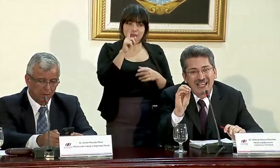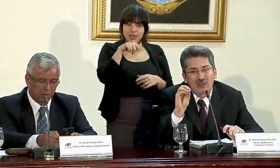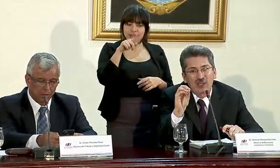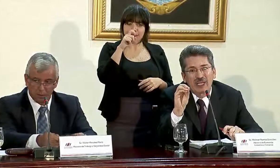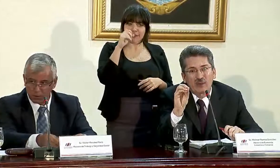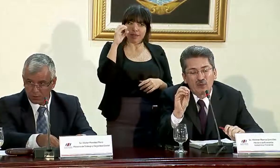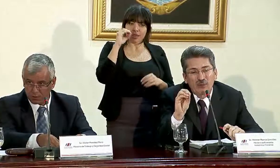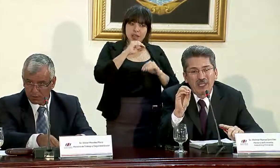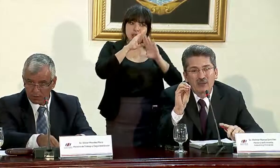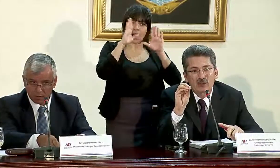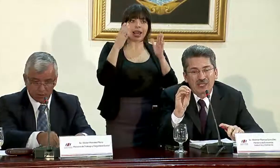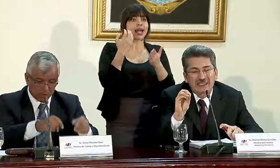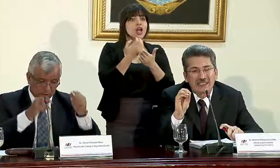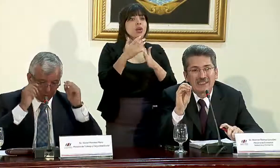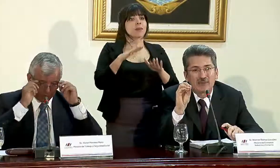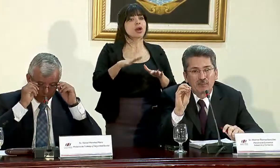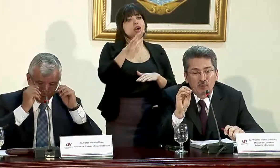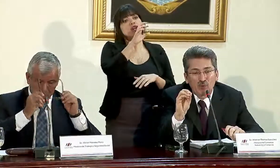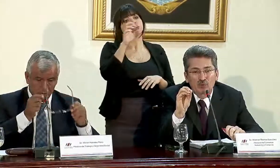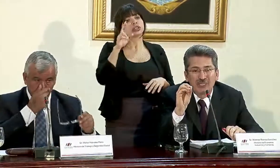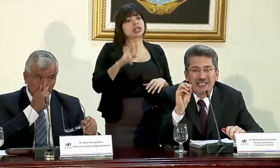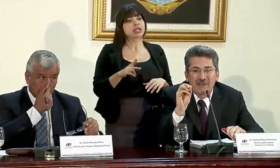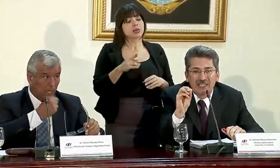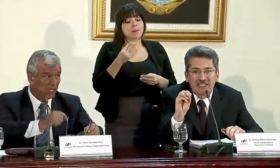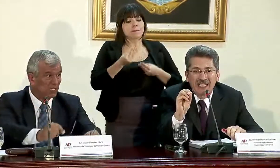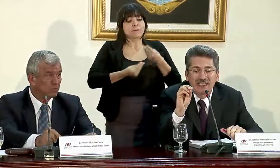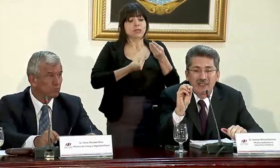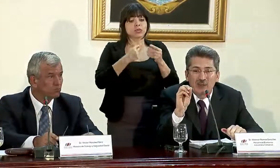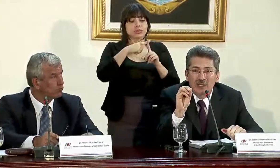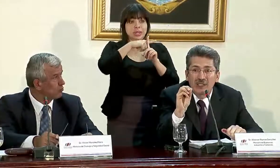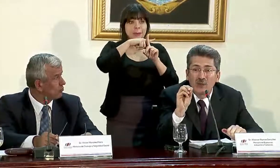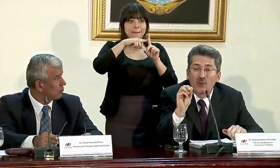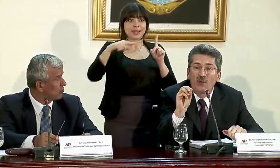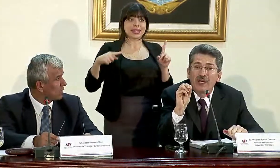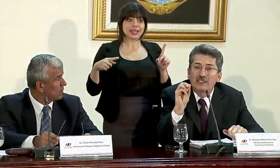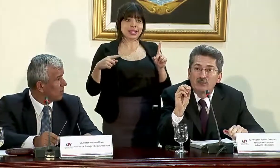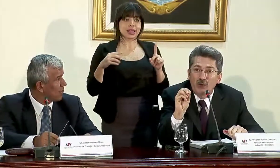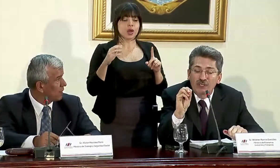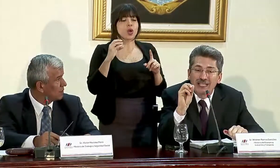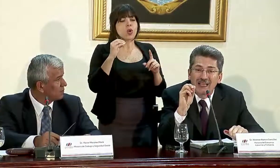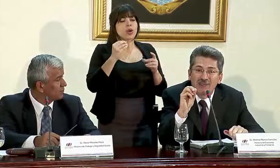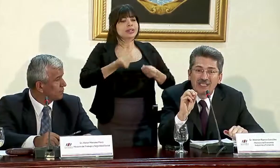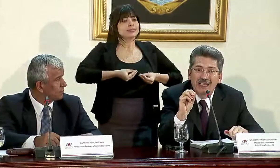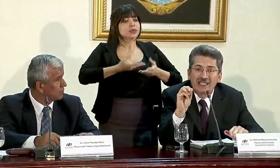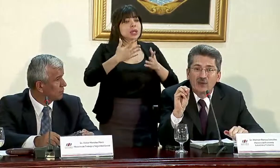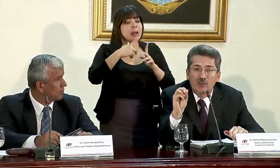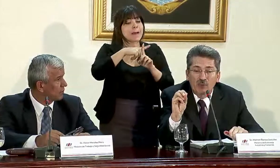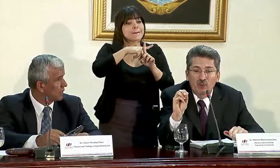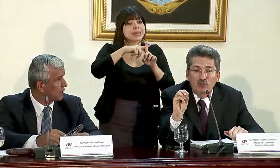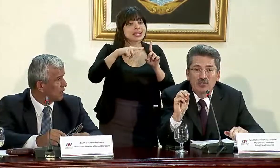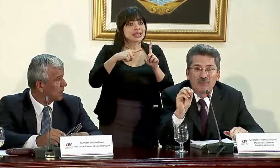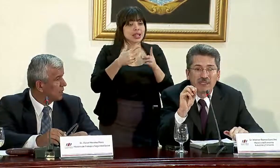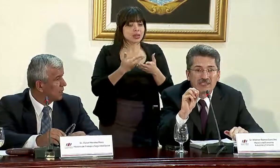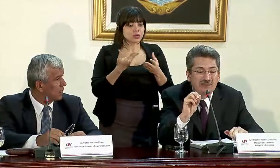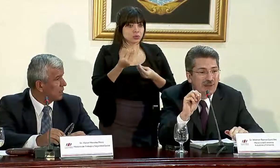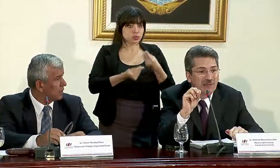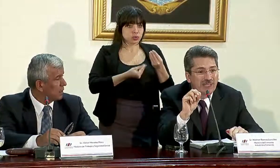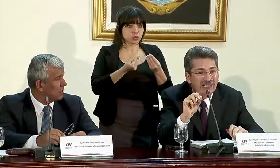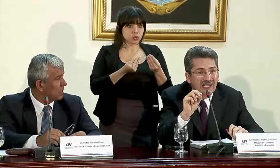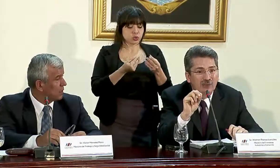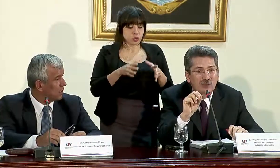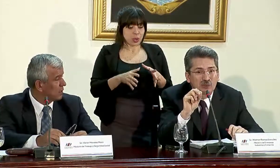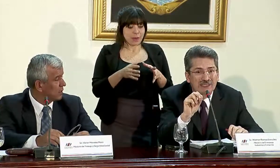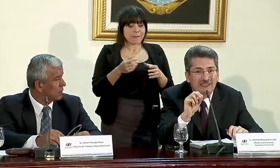tener claro que la economía costarricense produce la mitad de lo que, o exporta la mitad de lo que produce. El